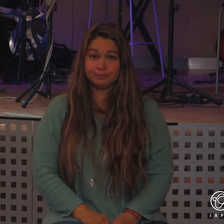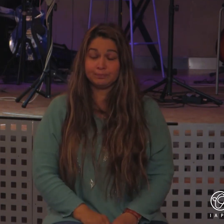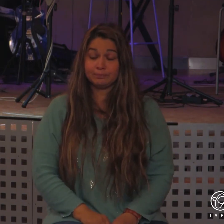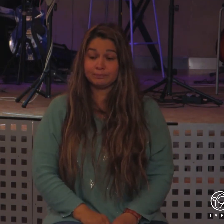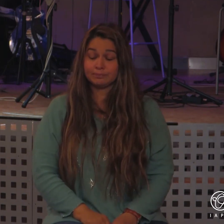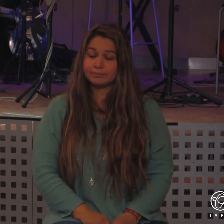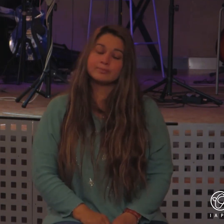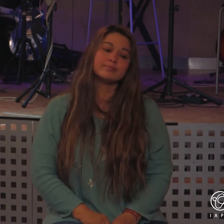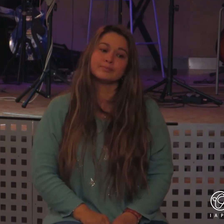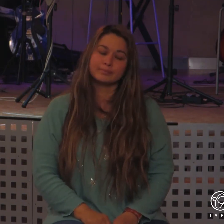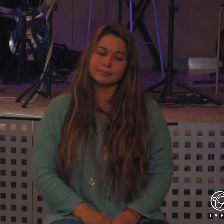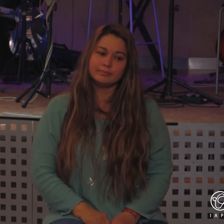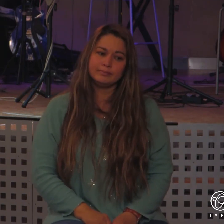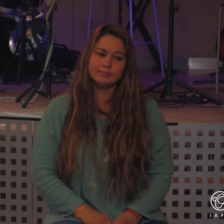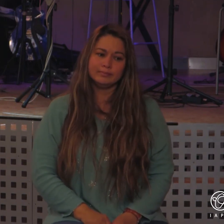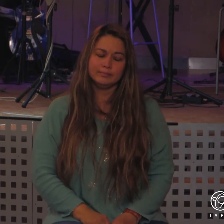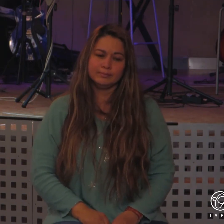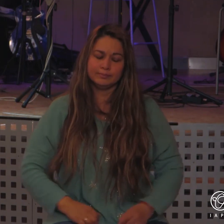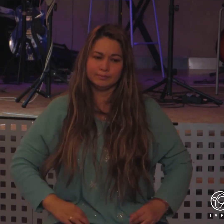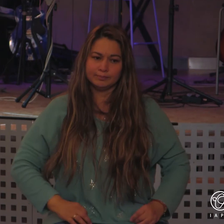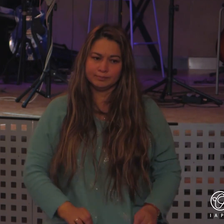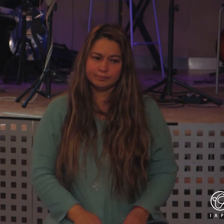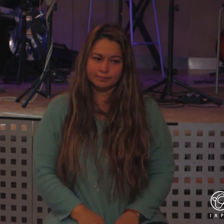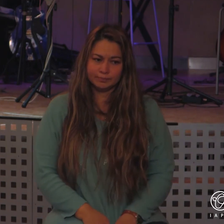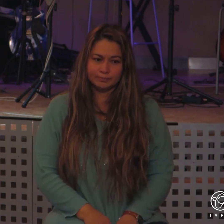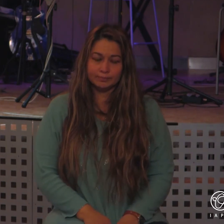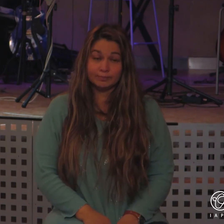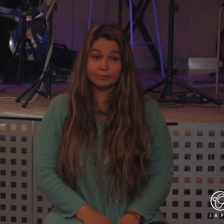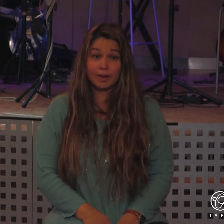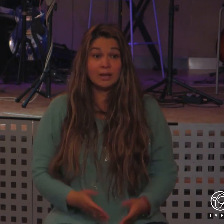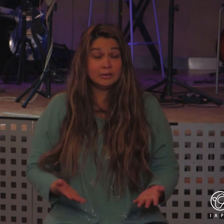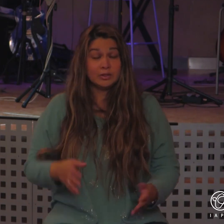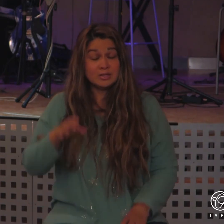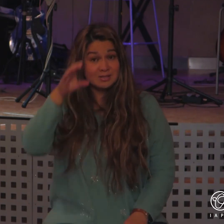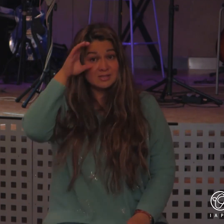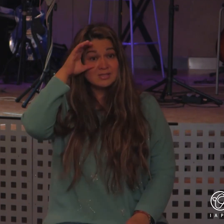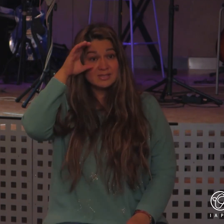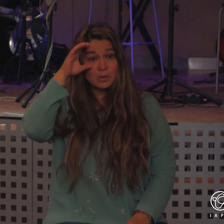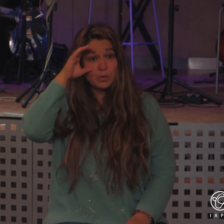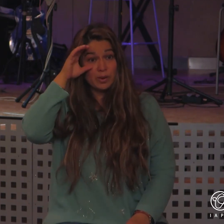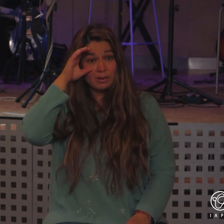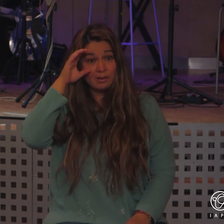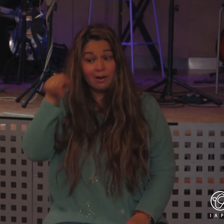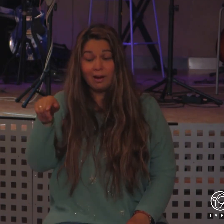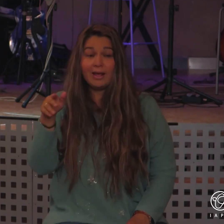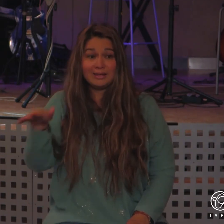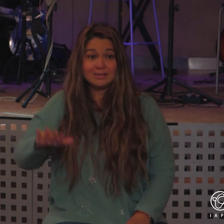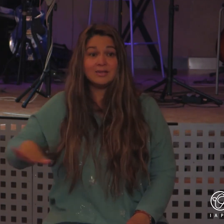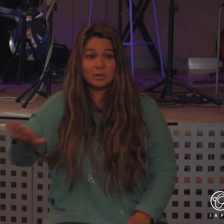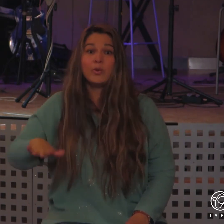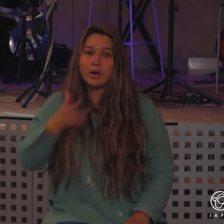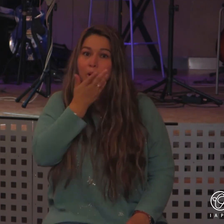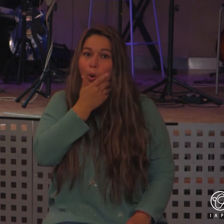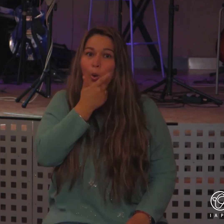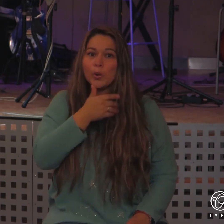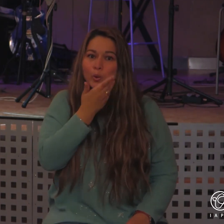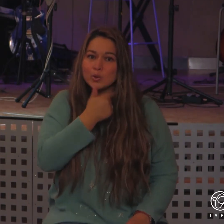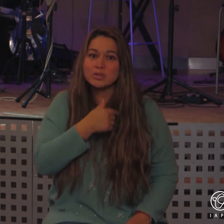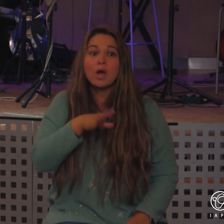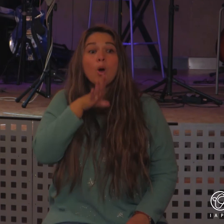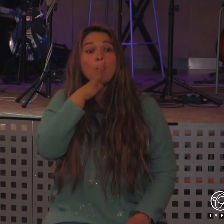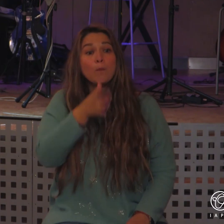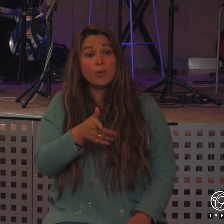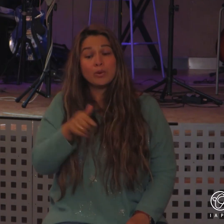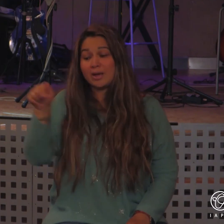en Génesis. Pero como digo, Samuel sabe de ese lugar, porque ahí fue también donde